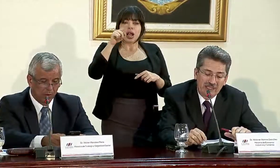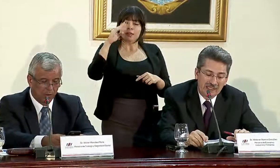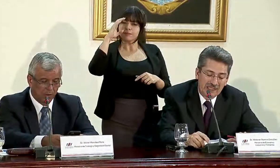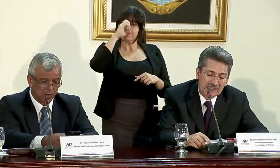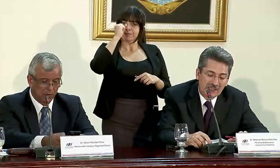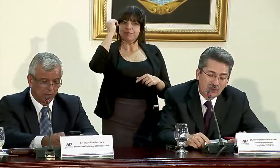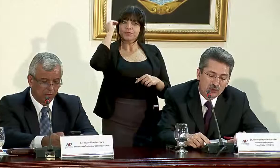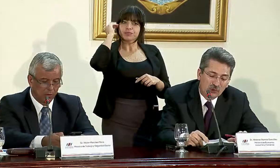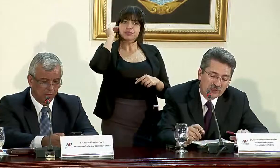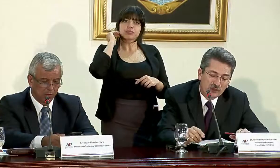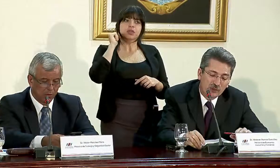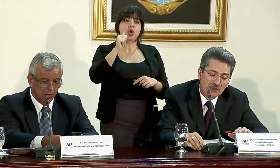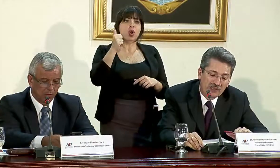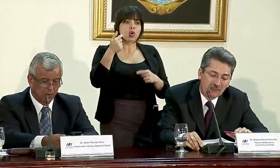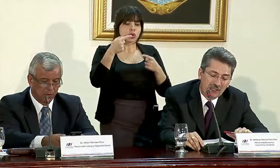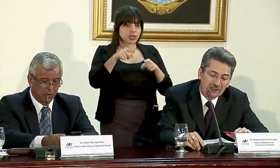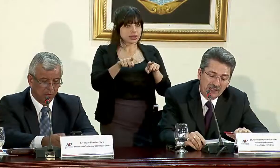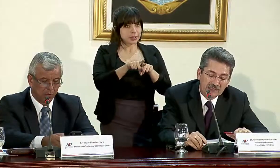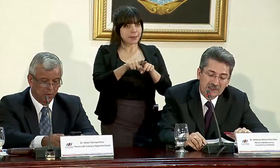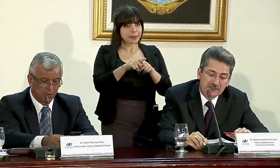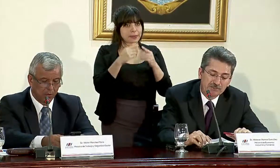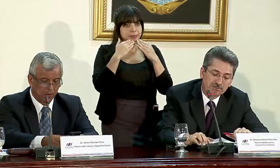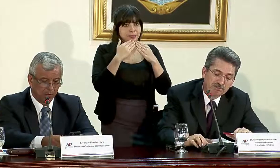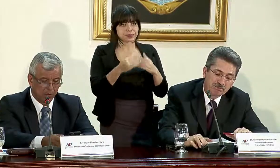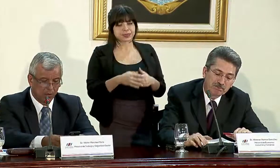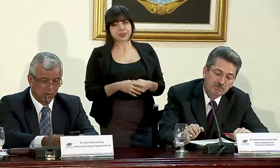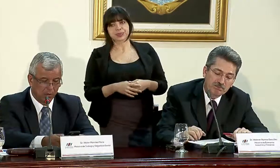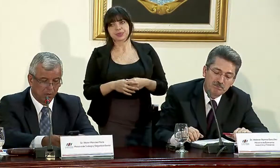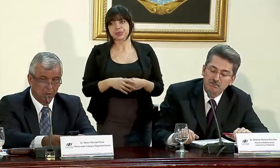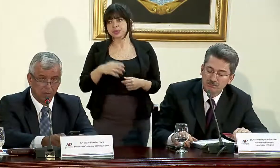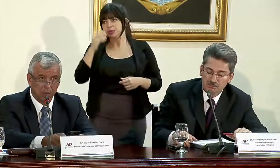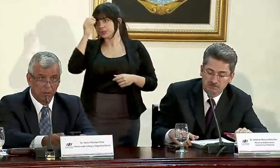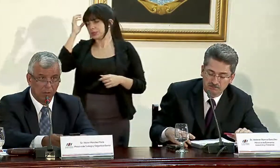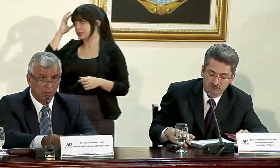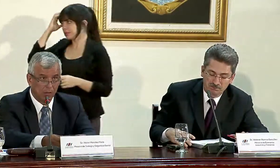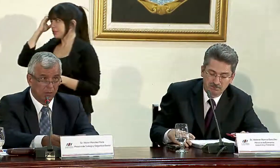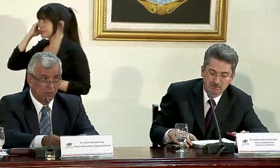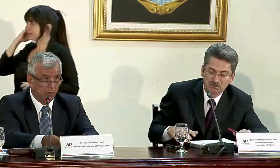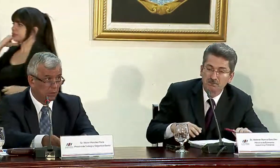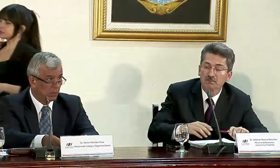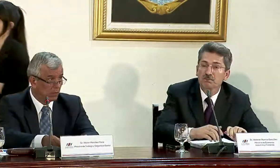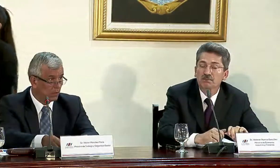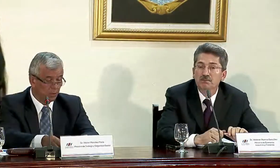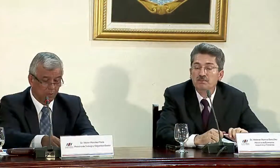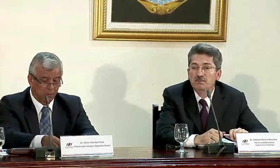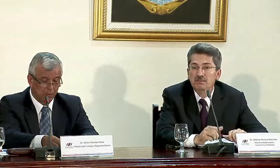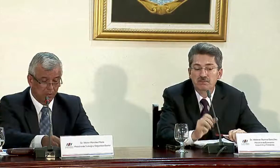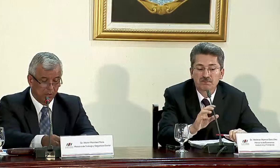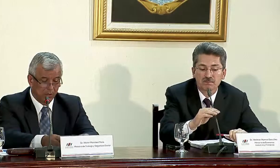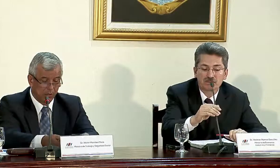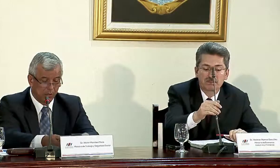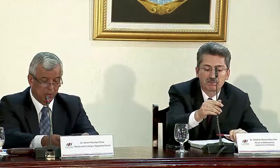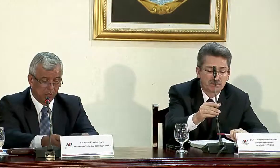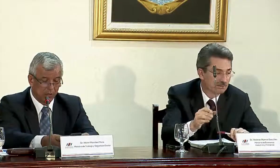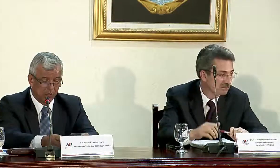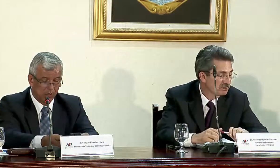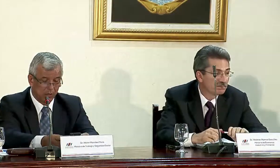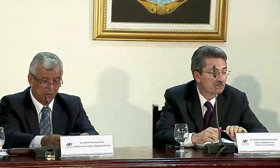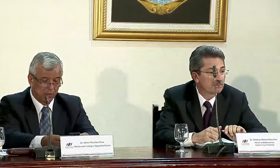en cuenta este otro hecho también. Gracias. Don Gerardo y después Irina.